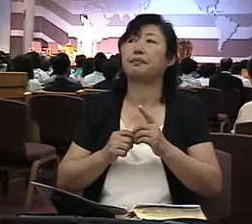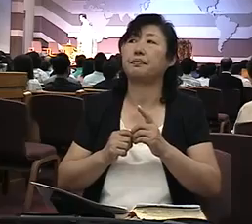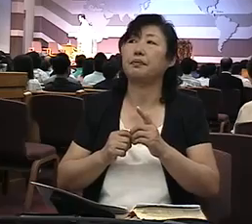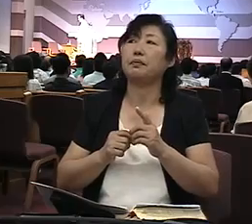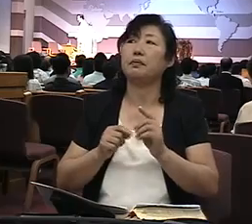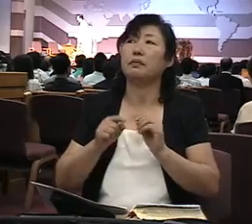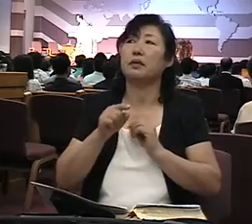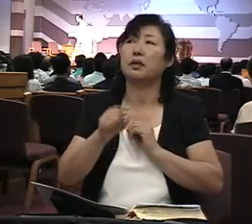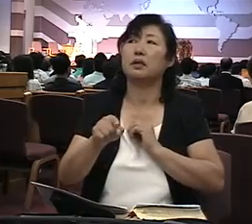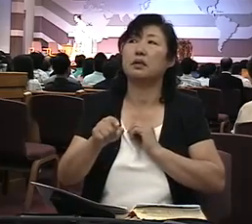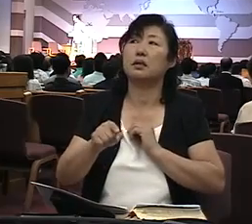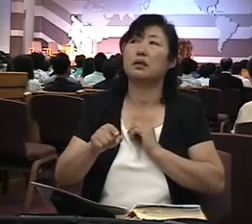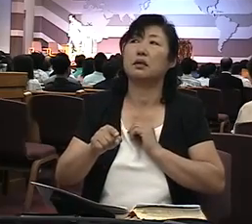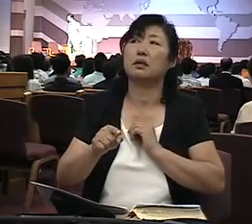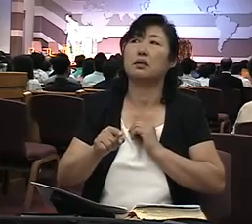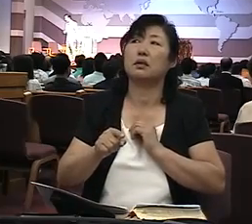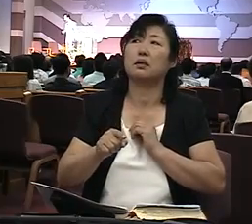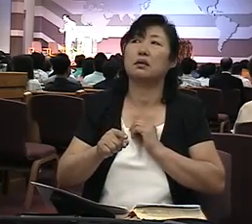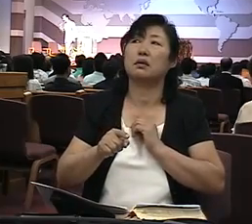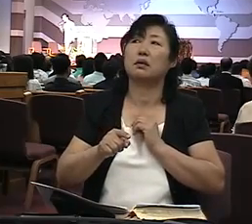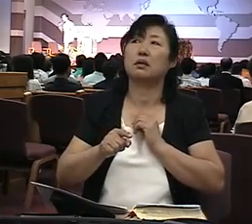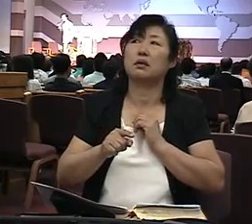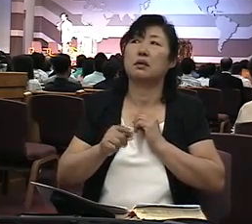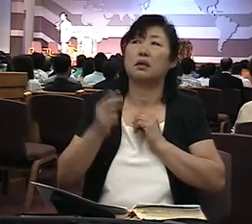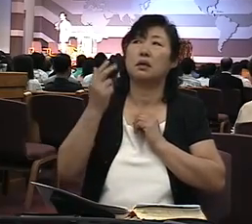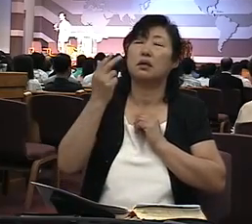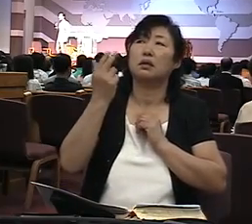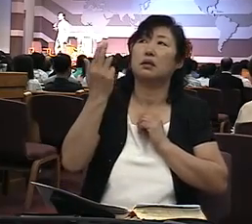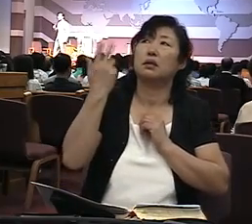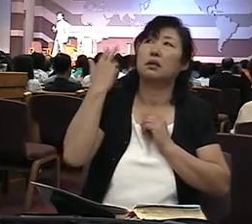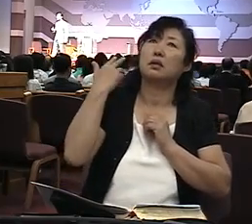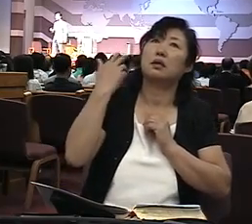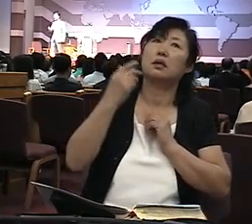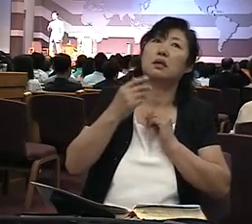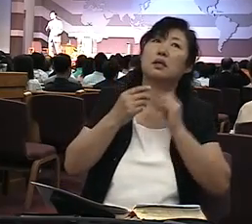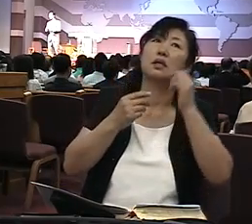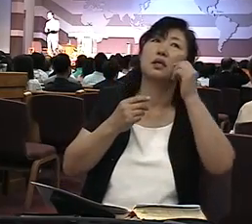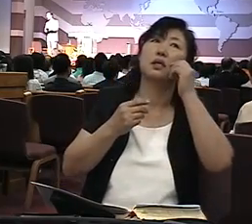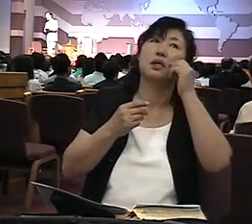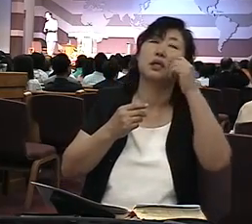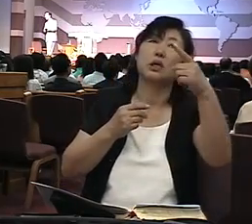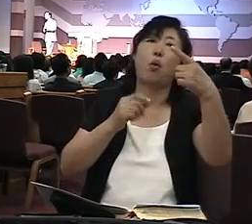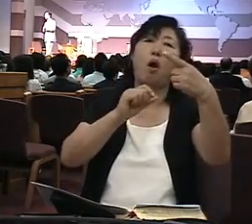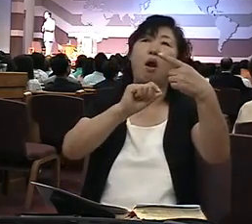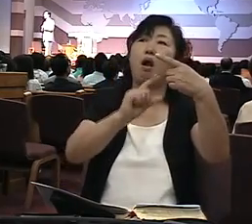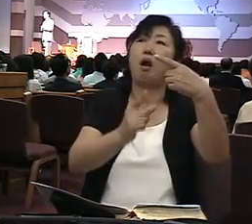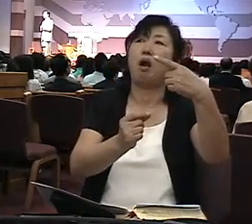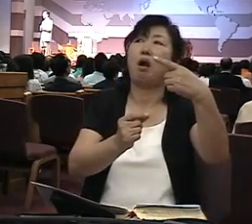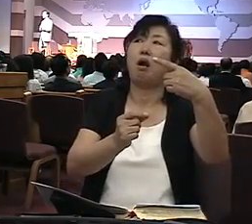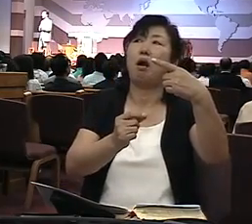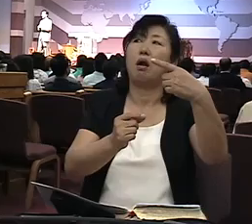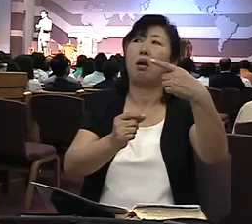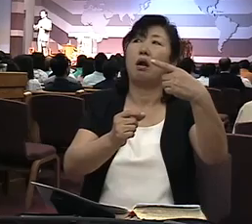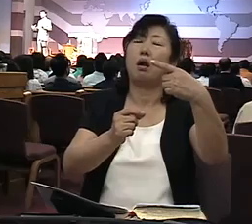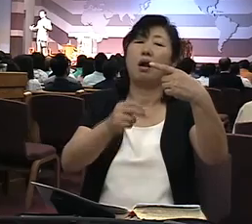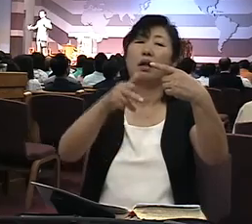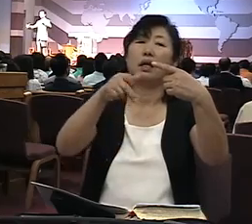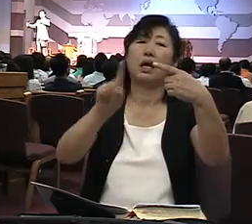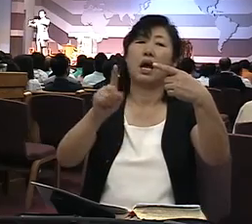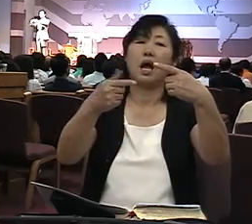이것을 쉐어링한 것으로 기억되는데 지난 1월 달에 한참 추웠을 때 카나다 해밀턴 지역에 그